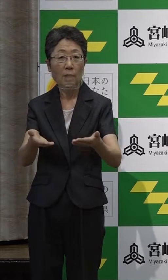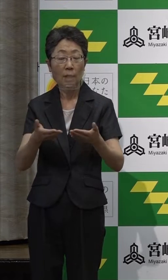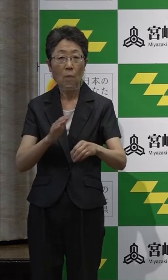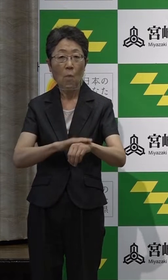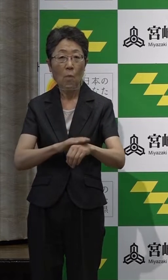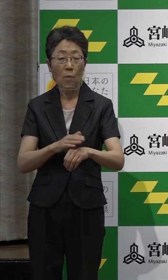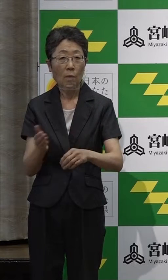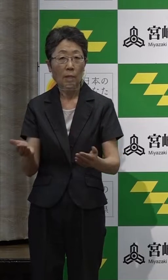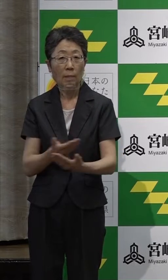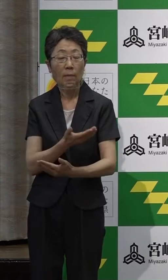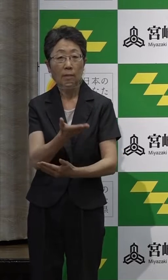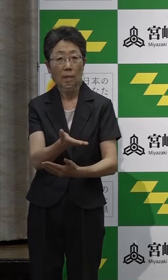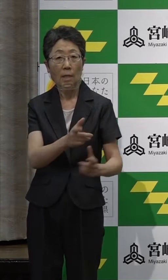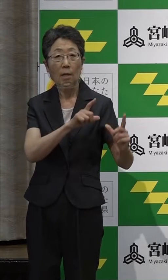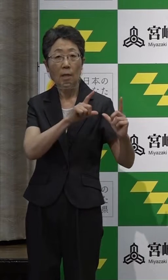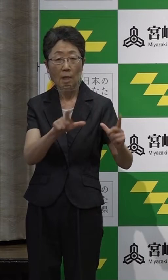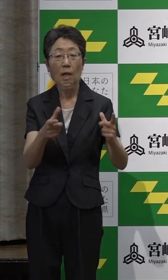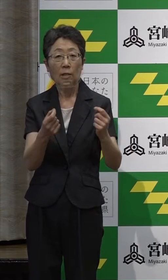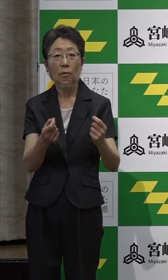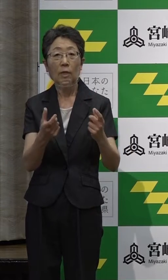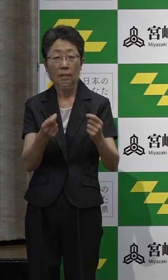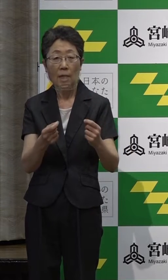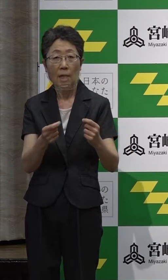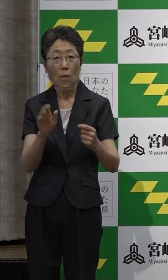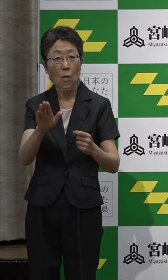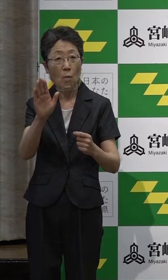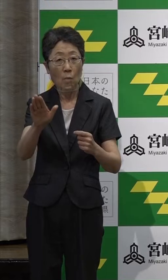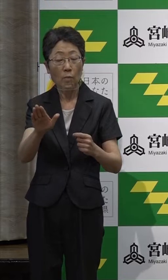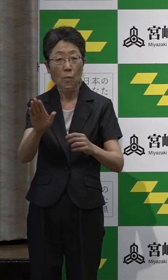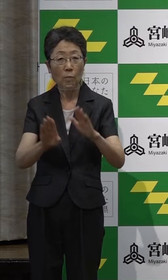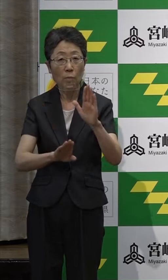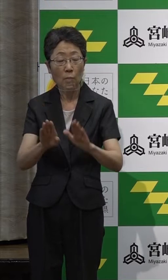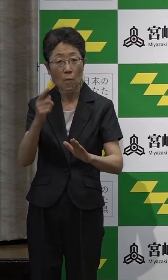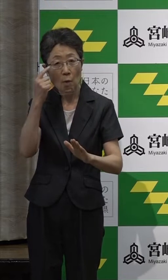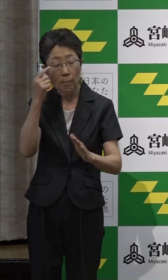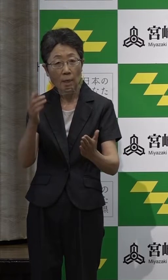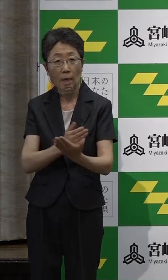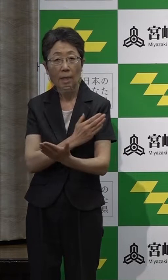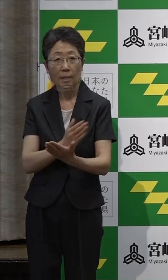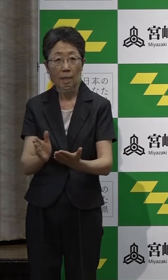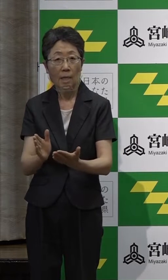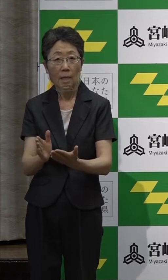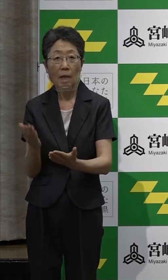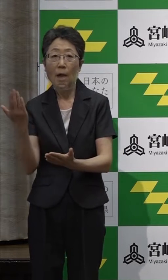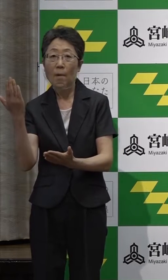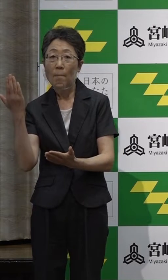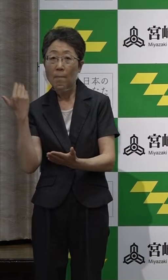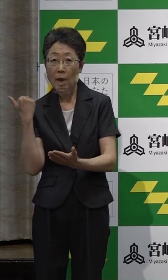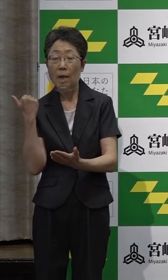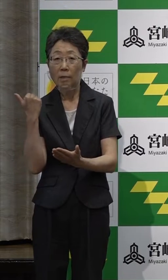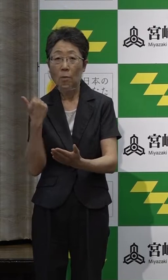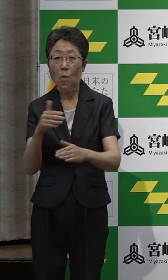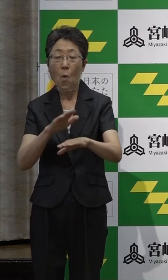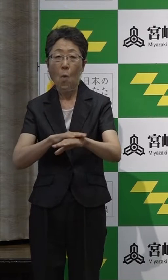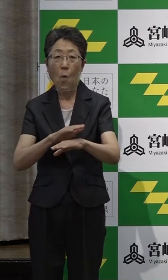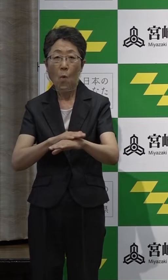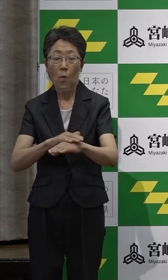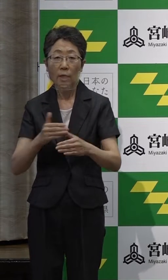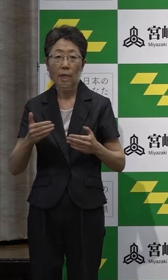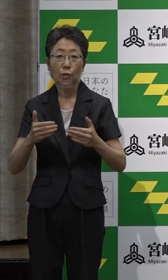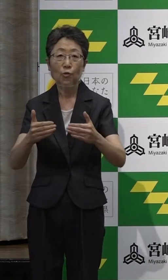うか。 はい、まあ、この状況を見ながらということになりますが、今の段階では従来通りの対応を考えているところです